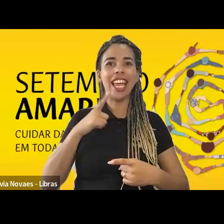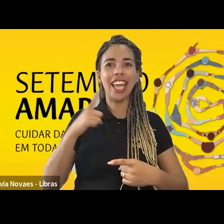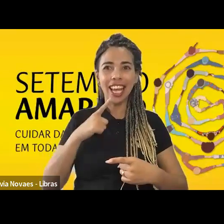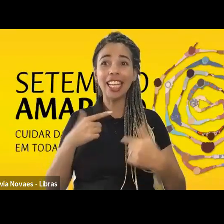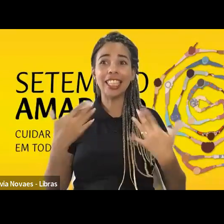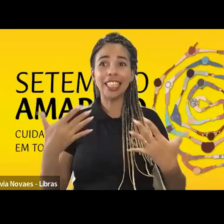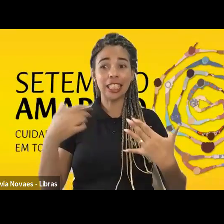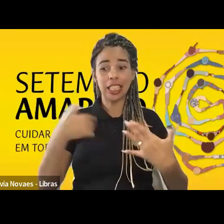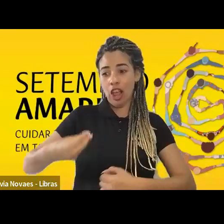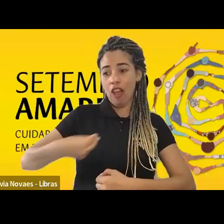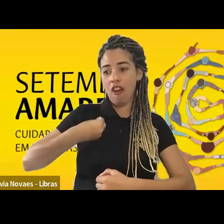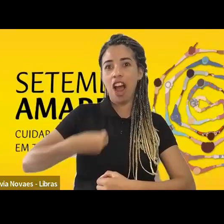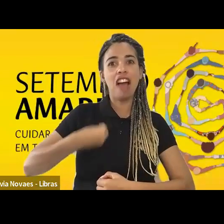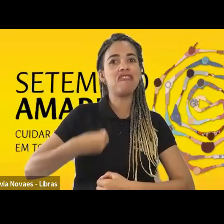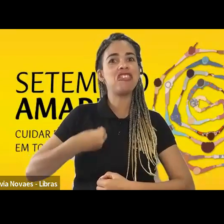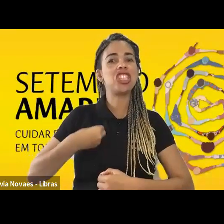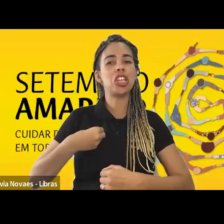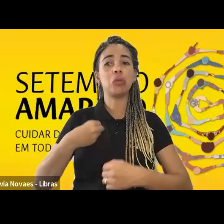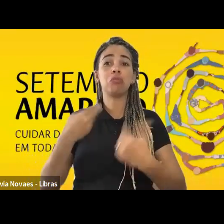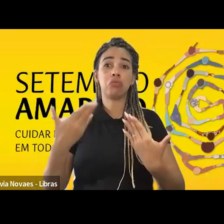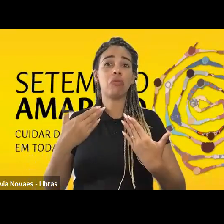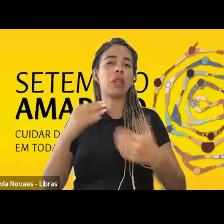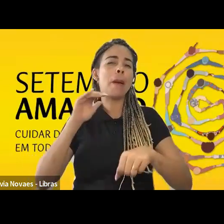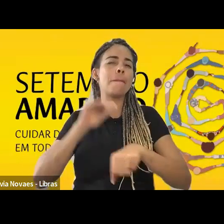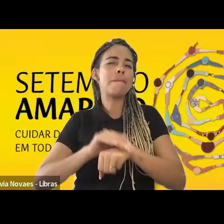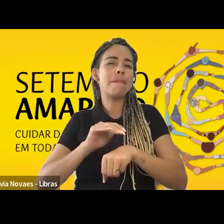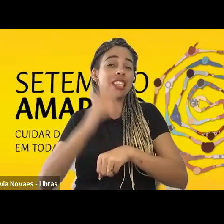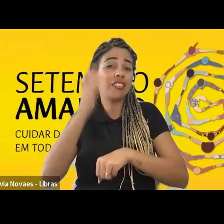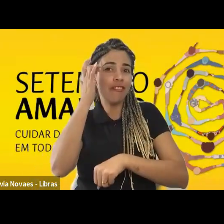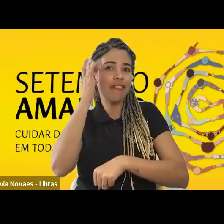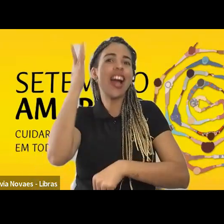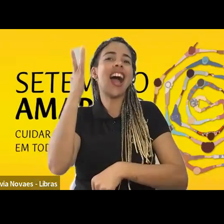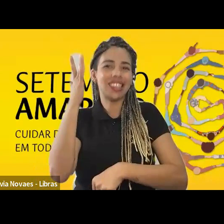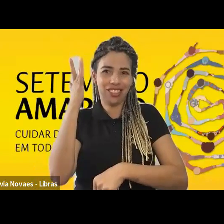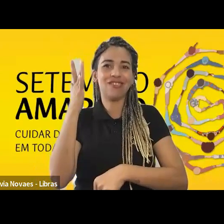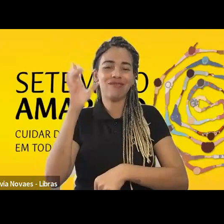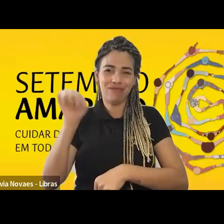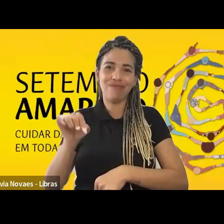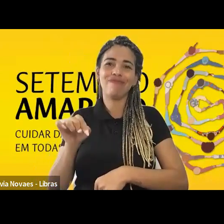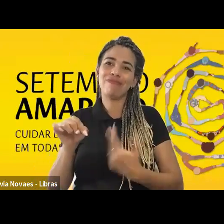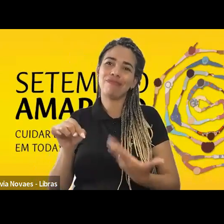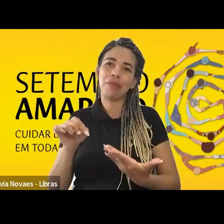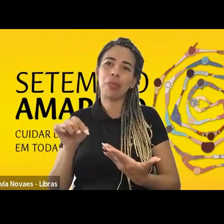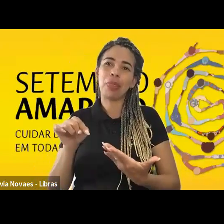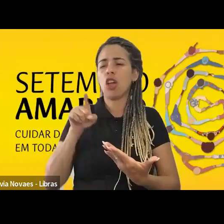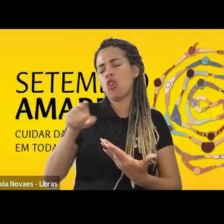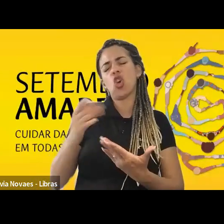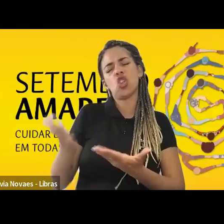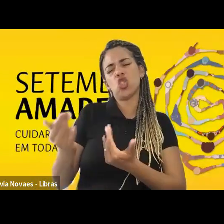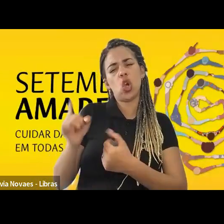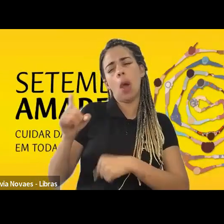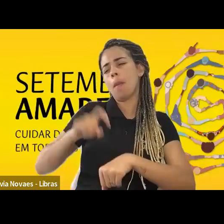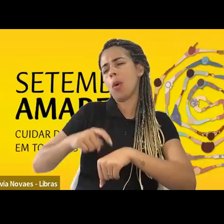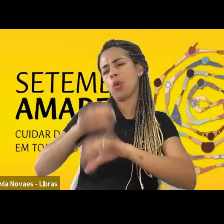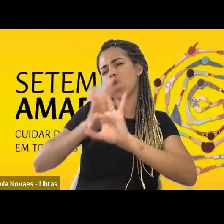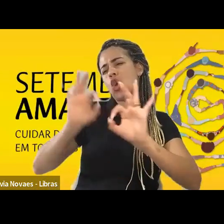de uma vida supostamente mais fácil do que a vida do adulto, né? Algumas pessoas chegam a dizer assim: não, mas você é adolescente, adolescência é um momento ótimo, você só